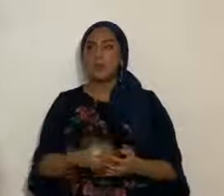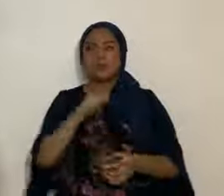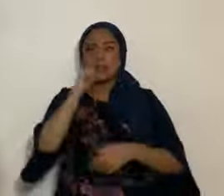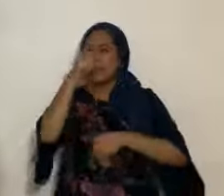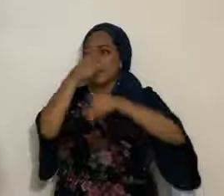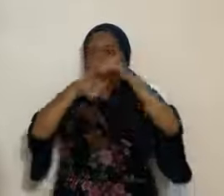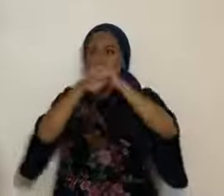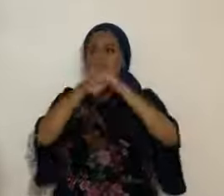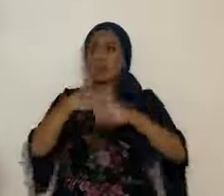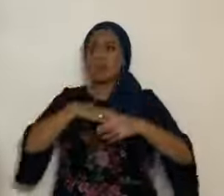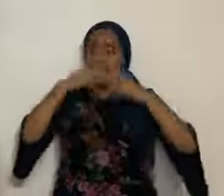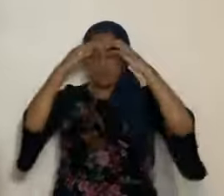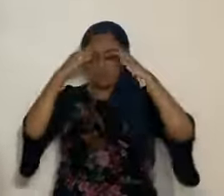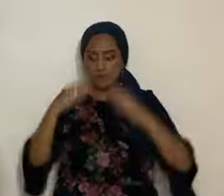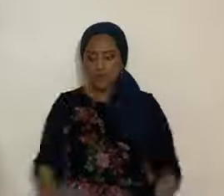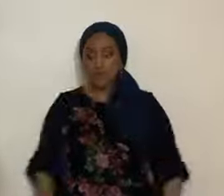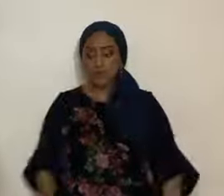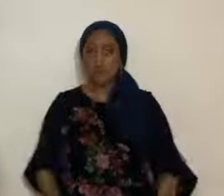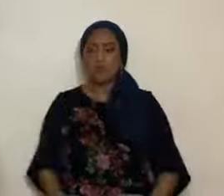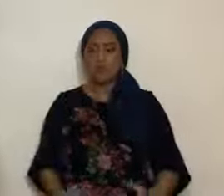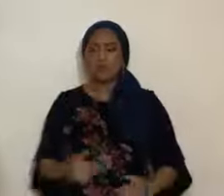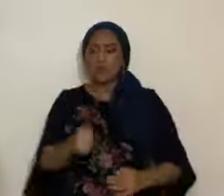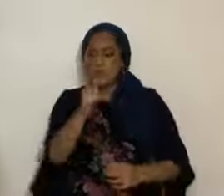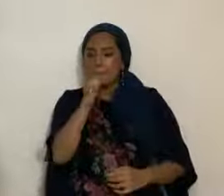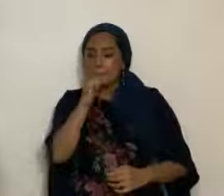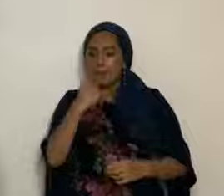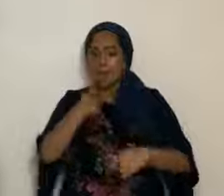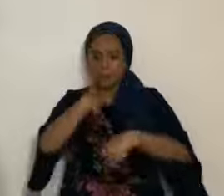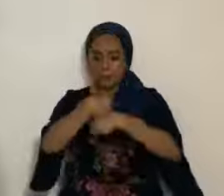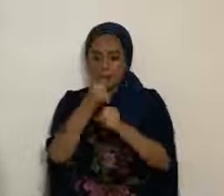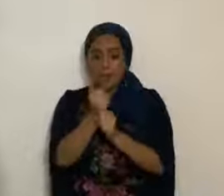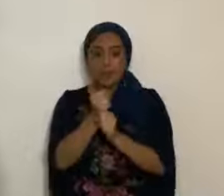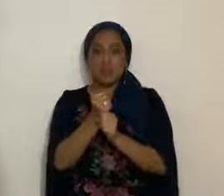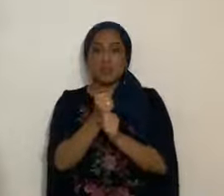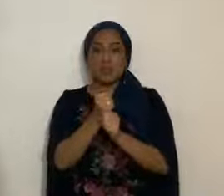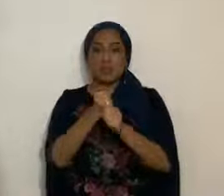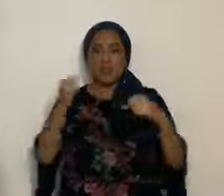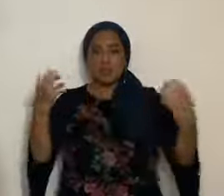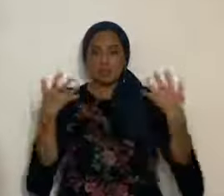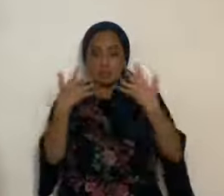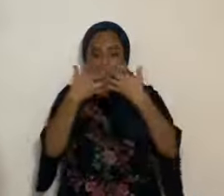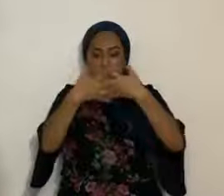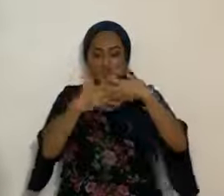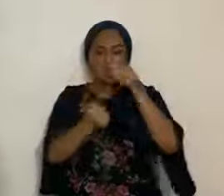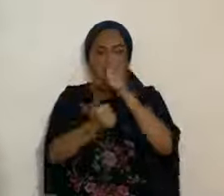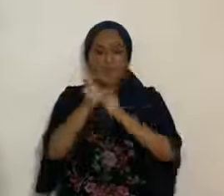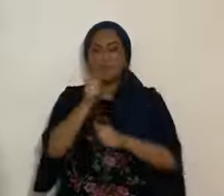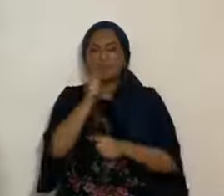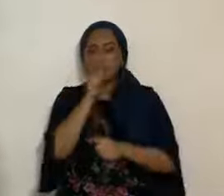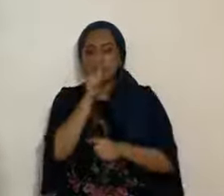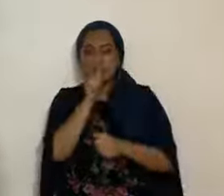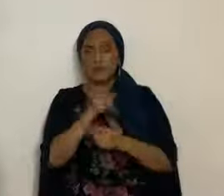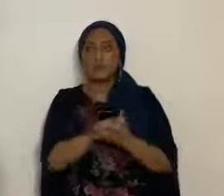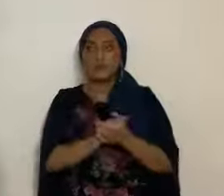ti mi cuerpo, bien que en oculto fui formado, y entretejido en lo más profundo de la tierra.